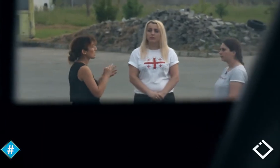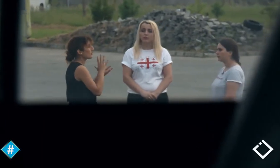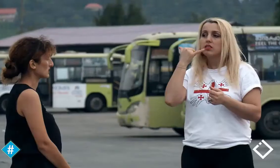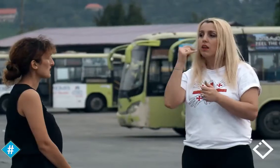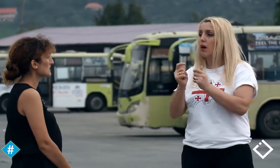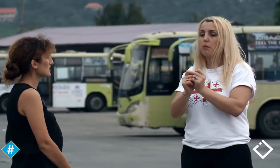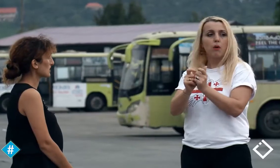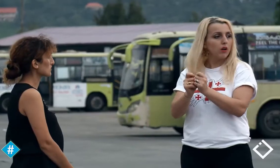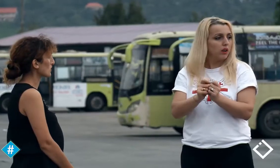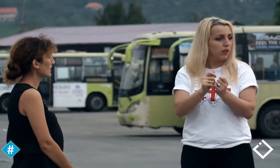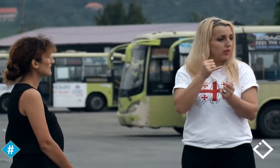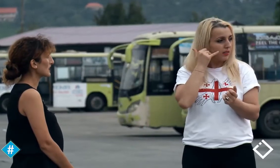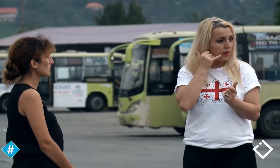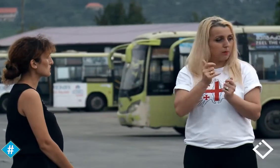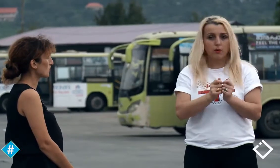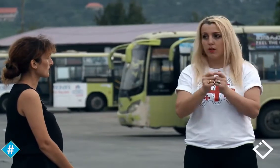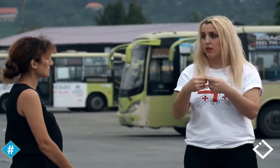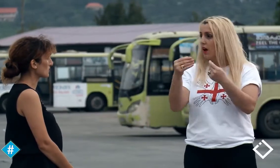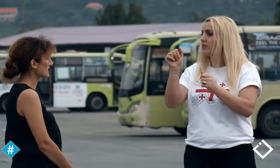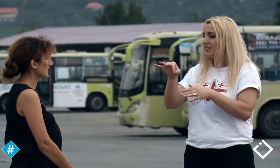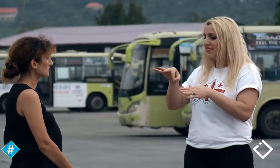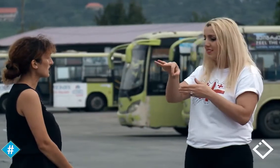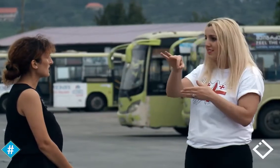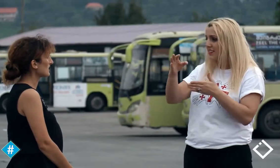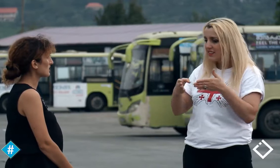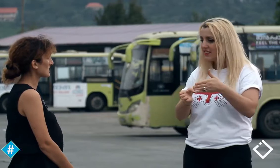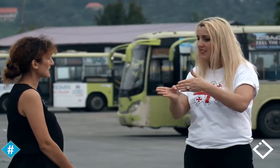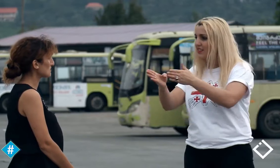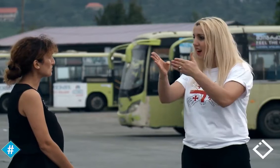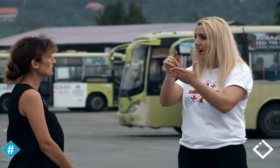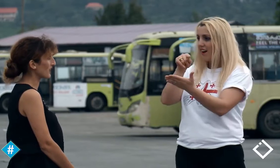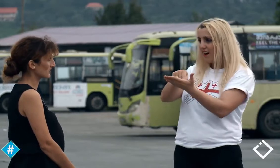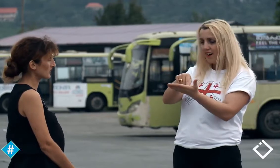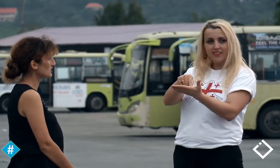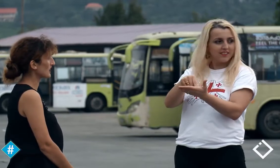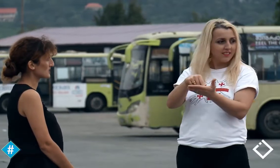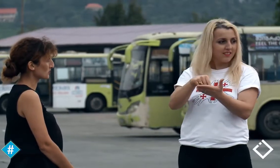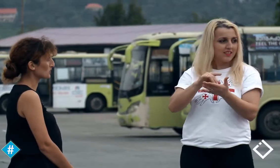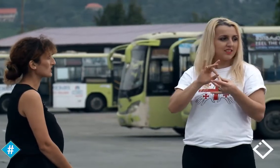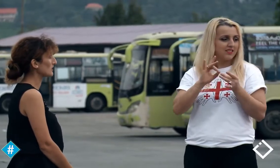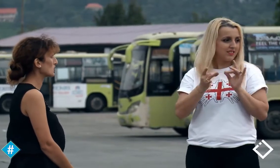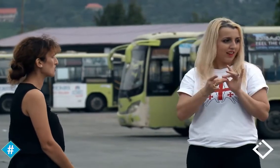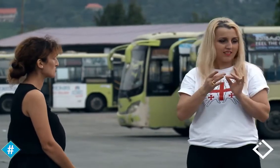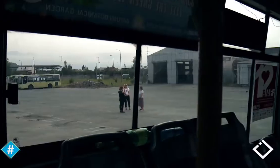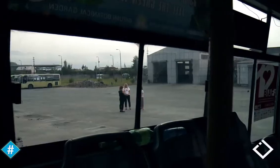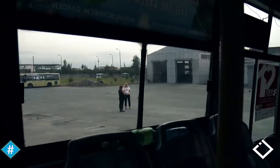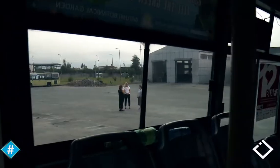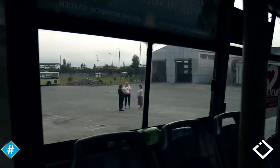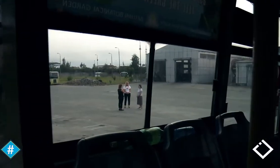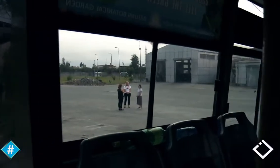სამართი, სპეციალურ დროულ ან ტელეფონის ნომრებს ვაძლევთ, სადაც მიმდივართ ან ვისთანაც მიმდივართ, იმათ და უკავშირდებიართ. იმათ